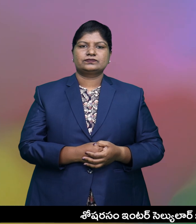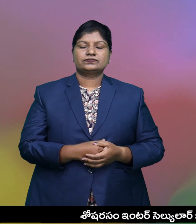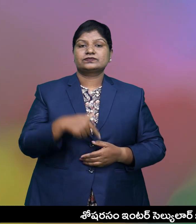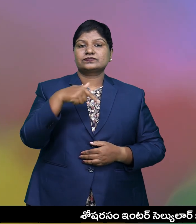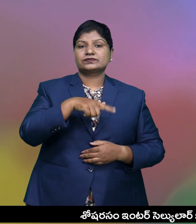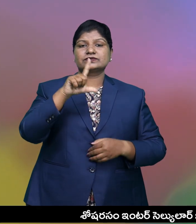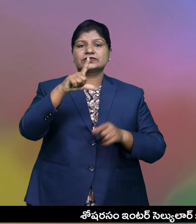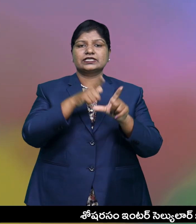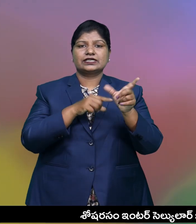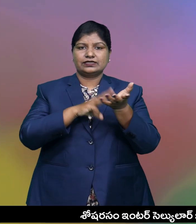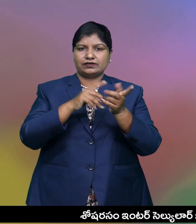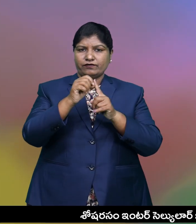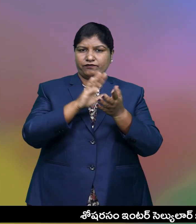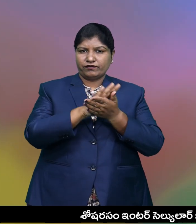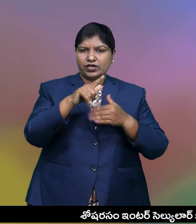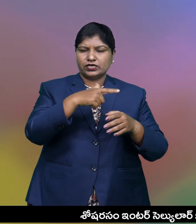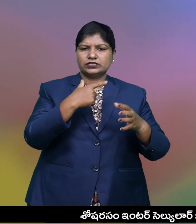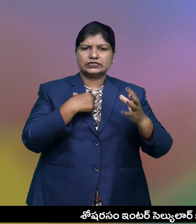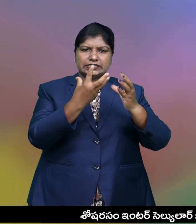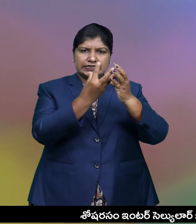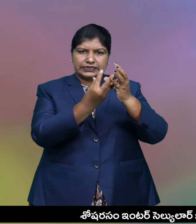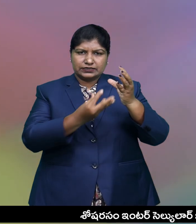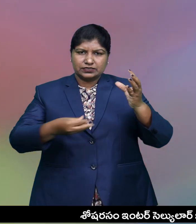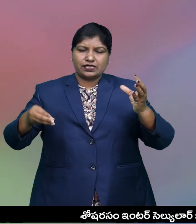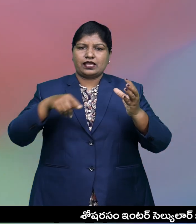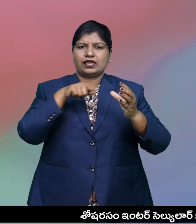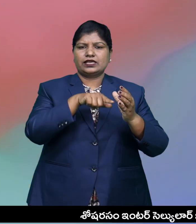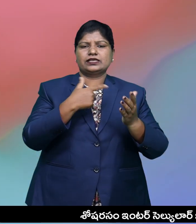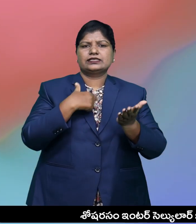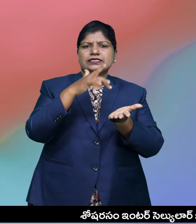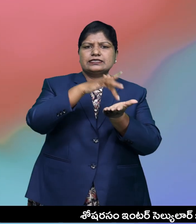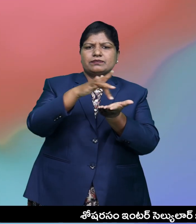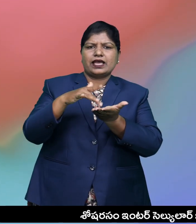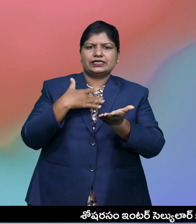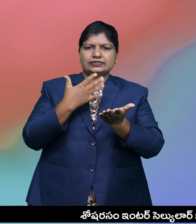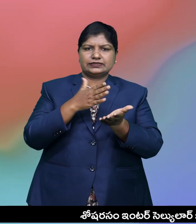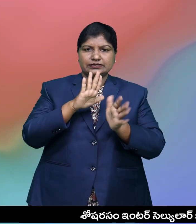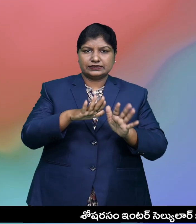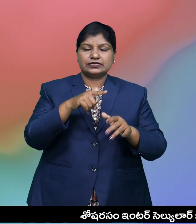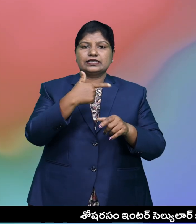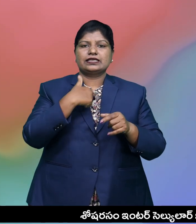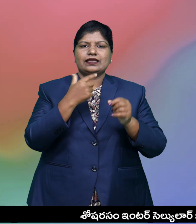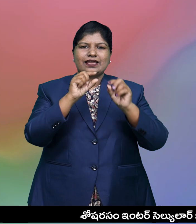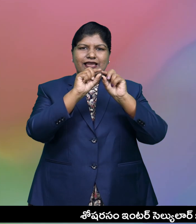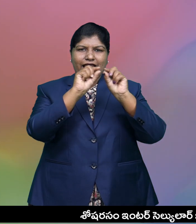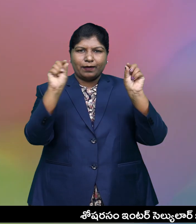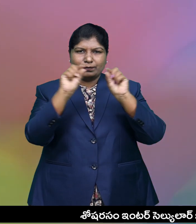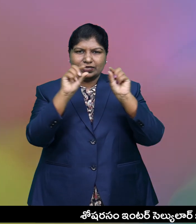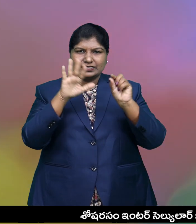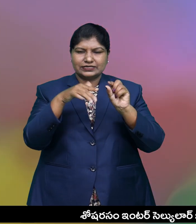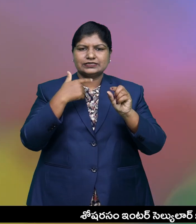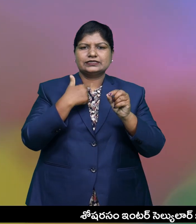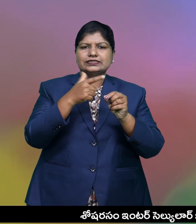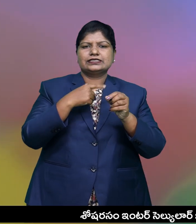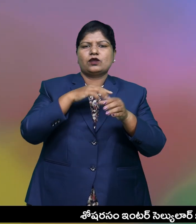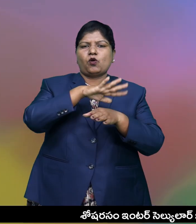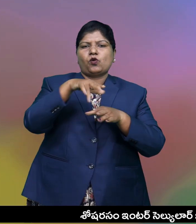శోషరస ఇంటర్ సెల్యులార్ ఖాళీల నుండి శోషరస కేశనాళికలలోకి ప్రవహిస్తుంది.